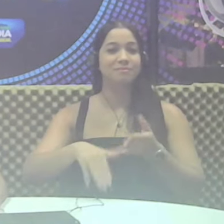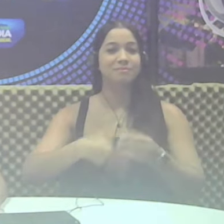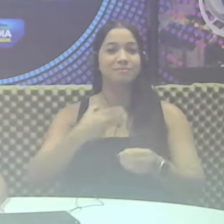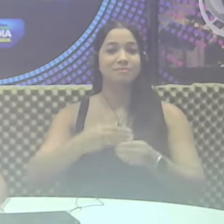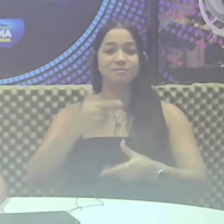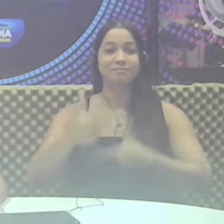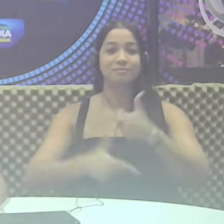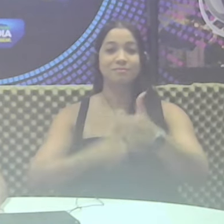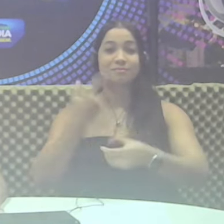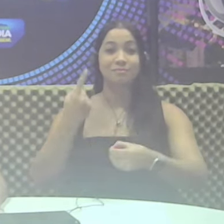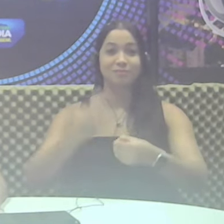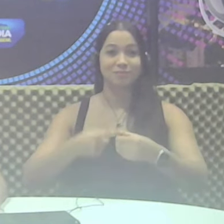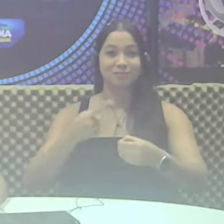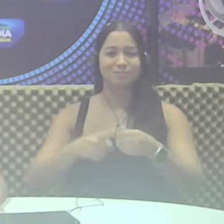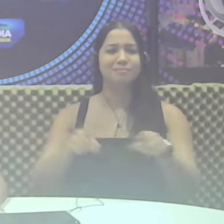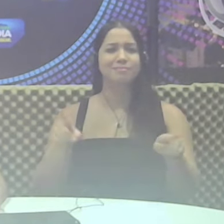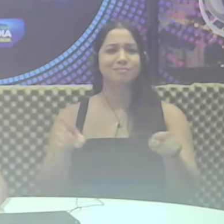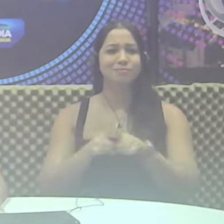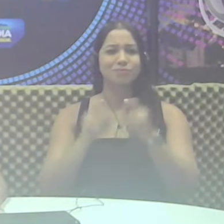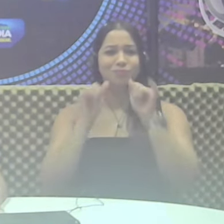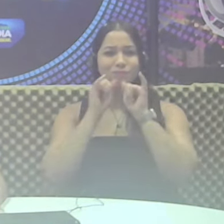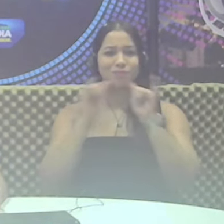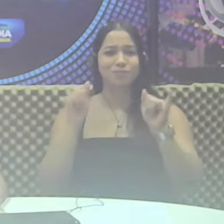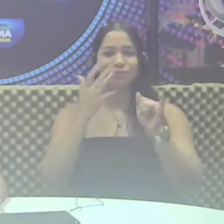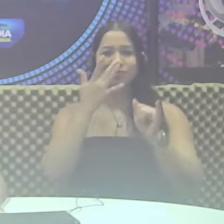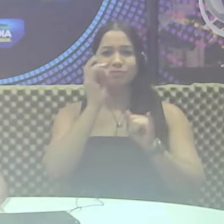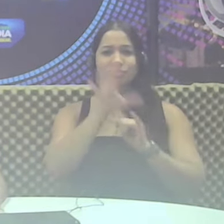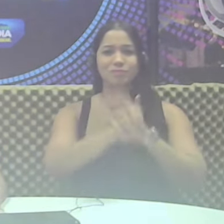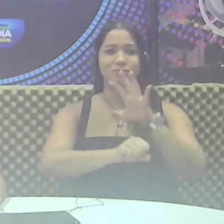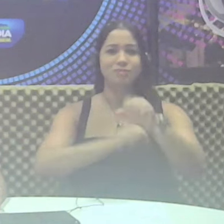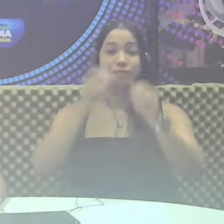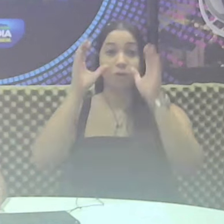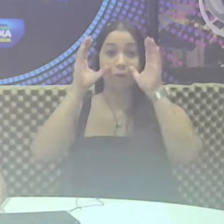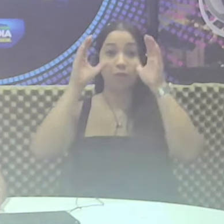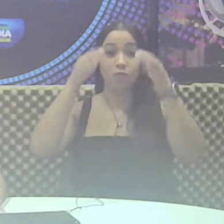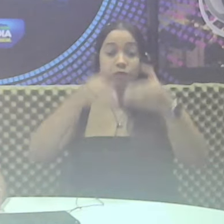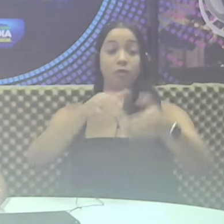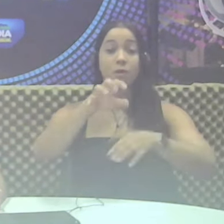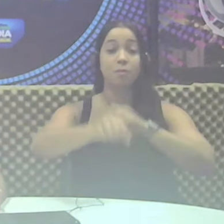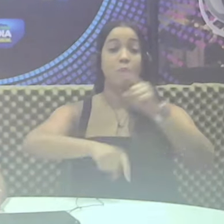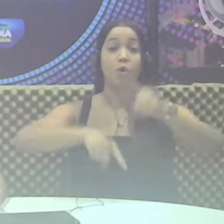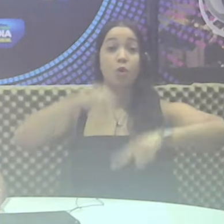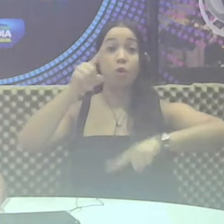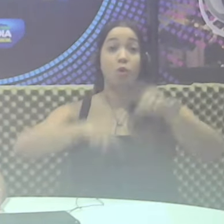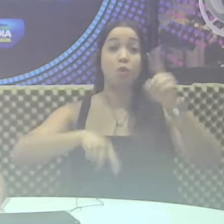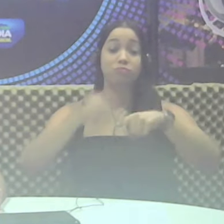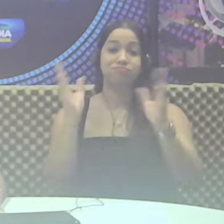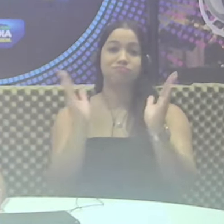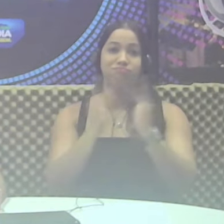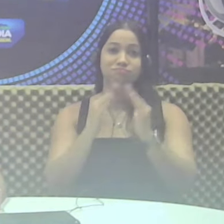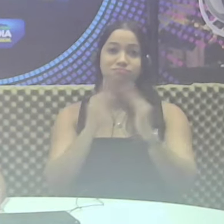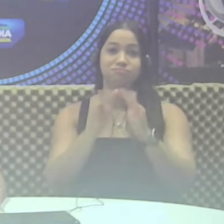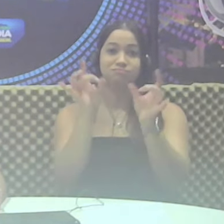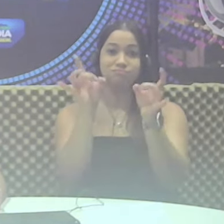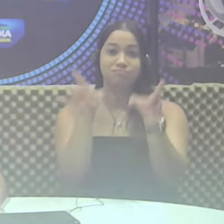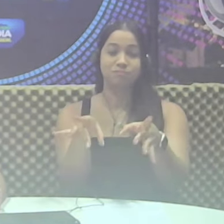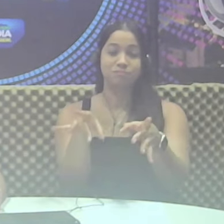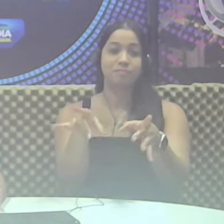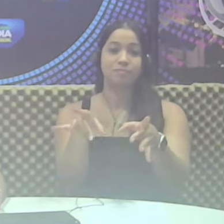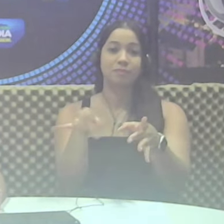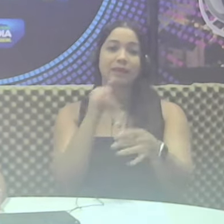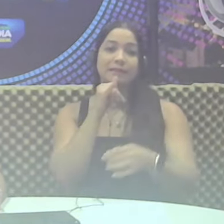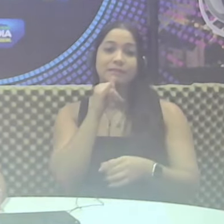Serviços Urbanos também reforça que o catatreco é focado no recolhimento de objetos domiciliares descartados,